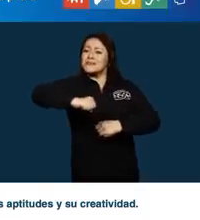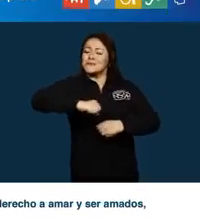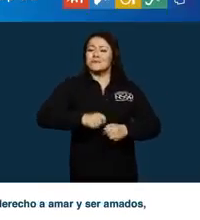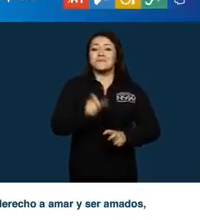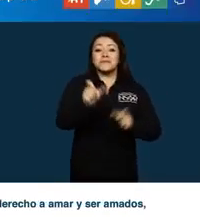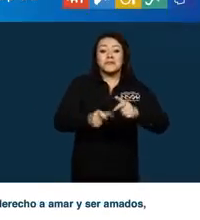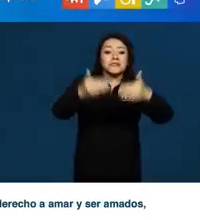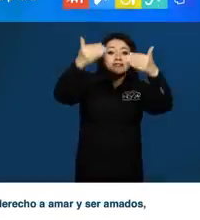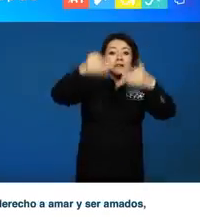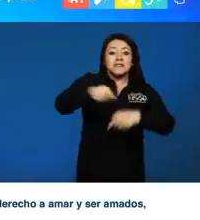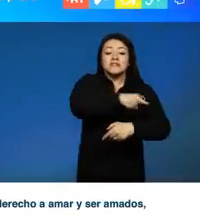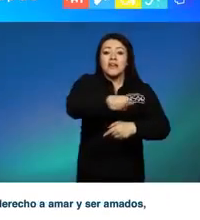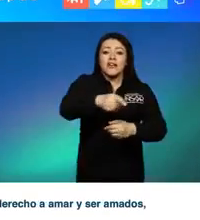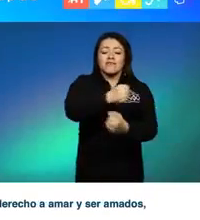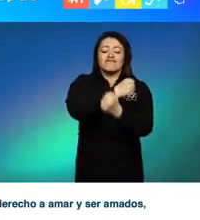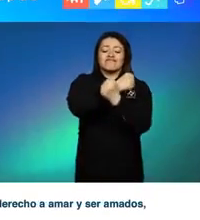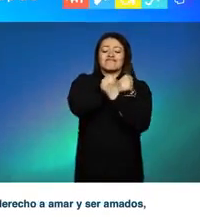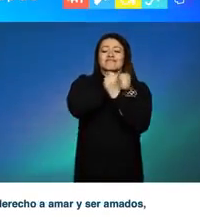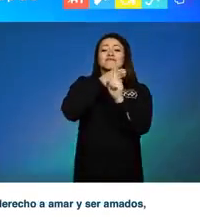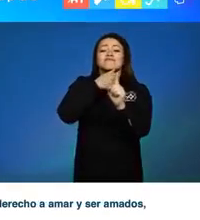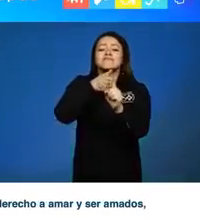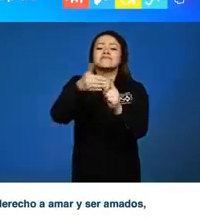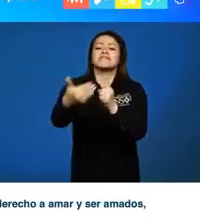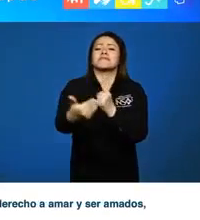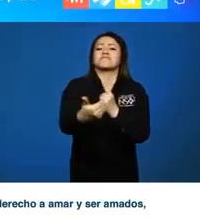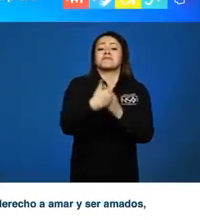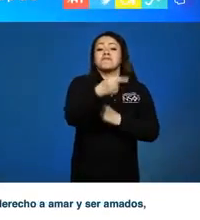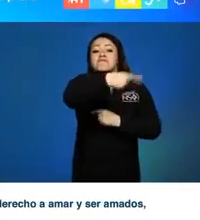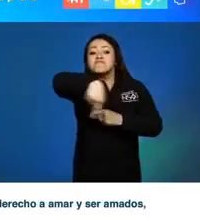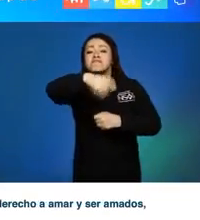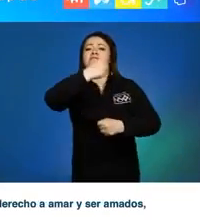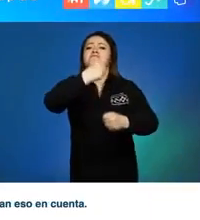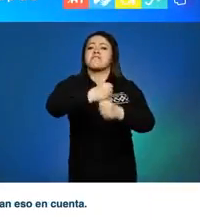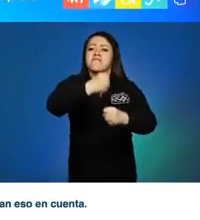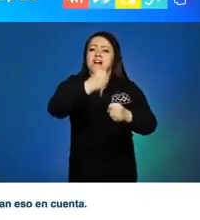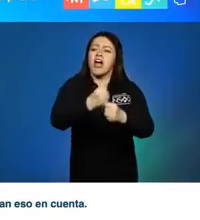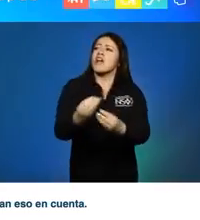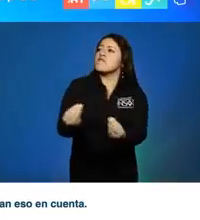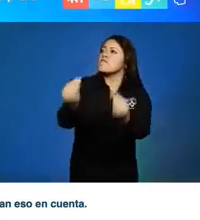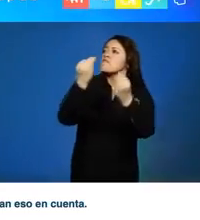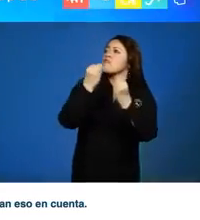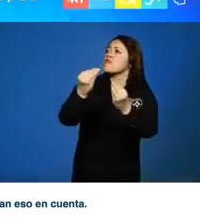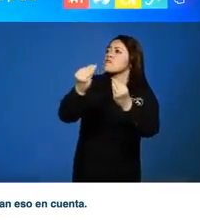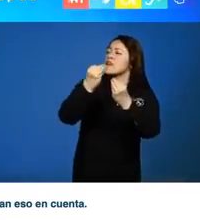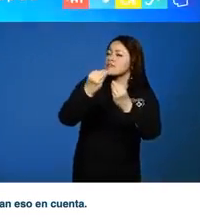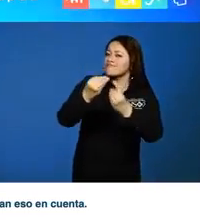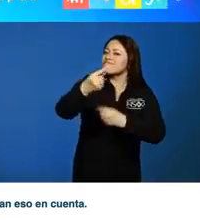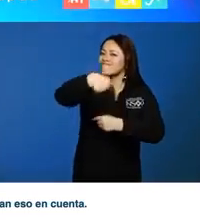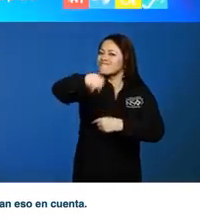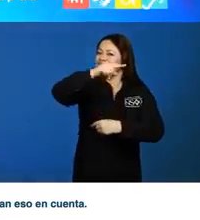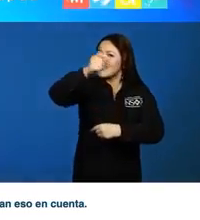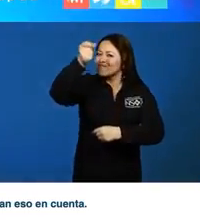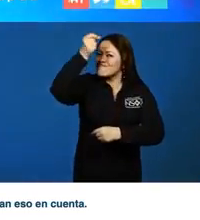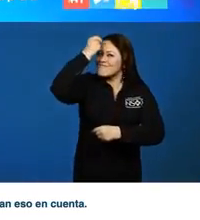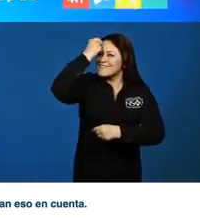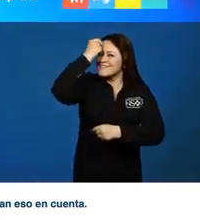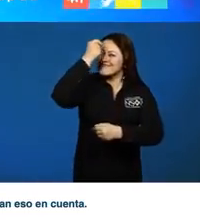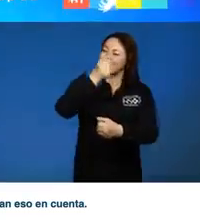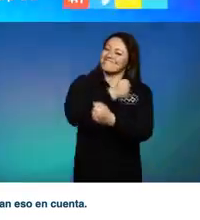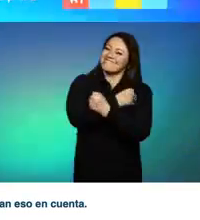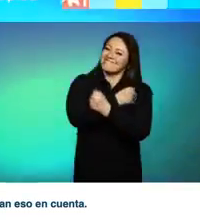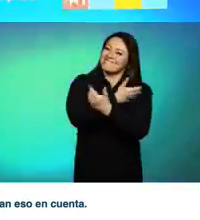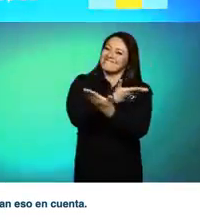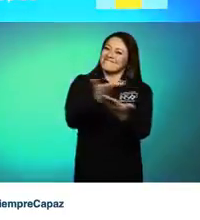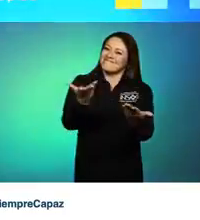Las personas con discapacidad tienen derecho a amar y ser amados, a trabajar, a educarse. Tengan eso en